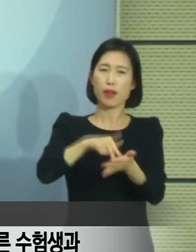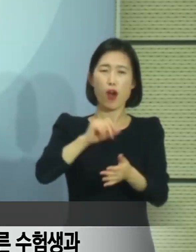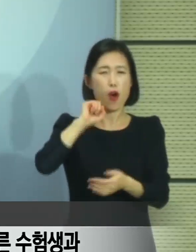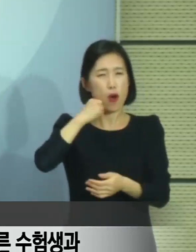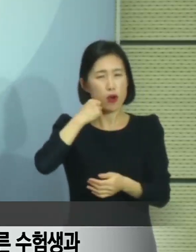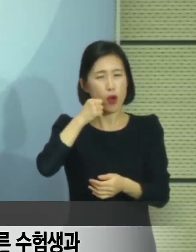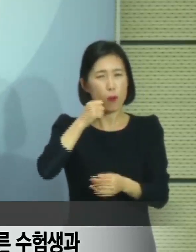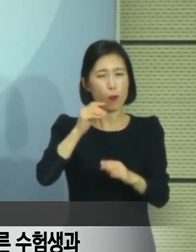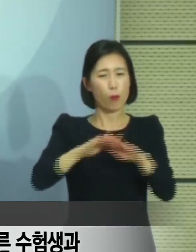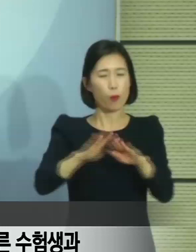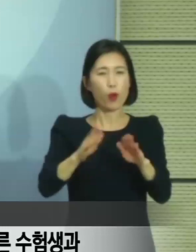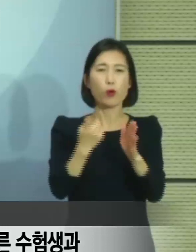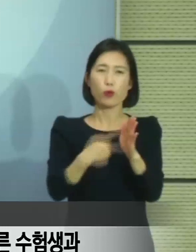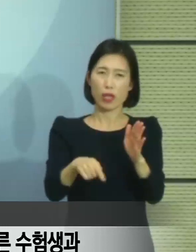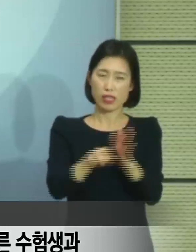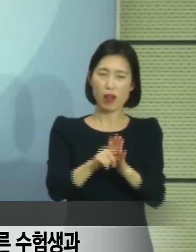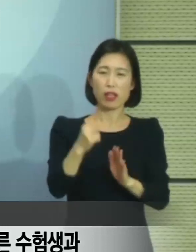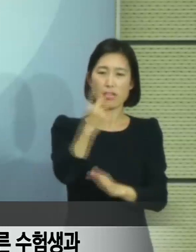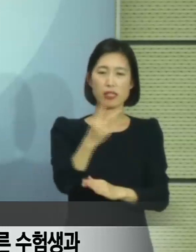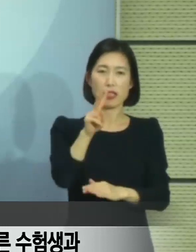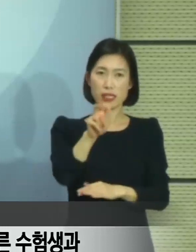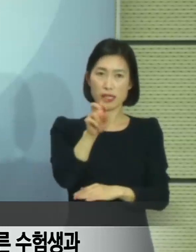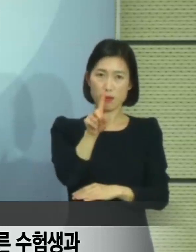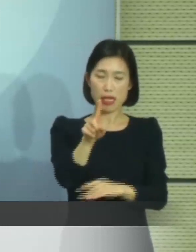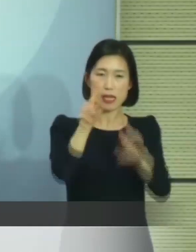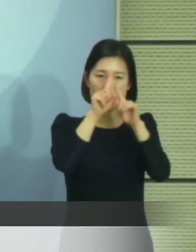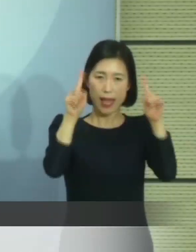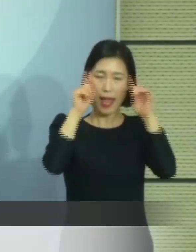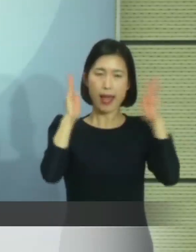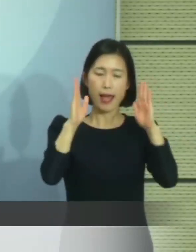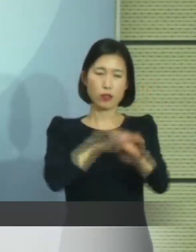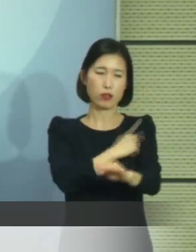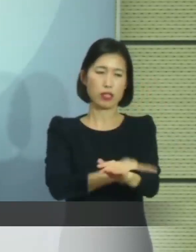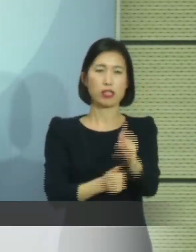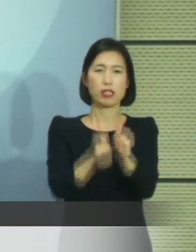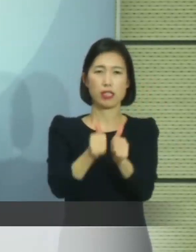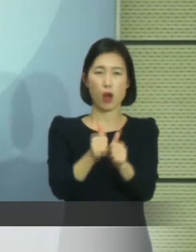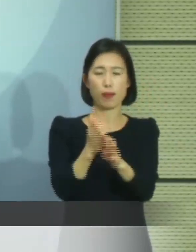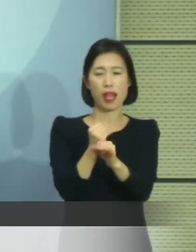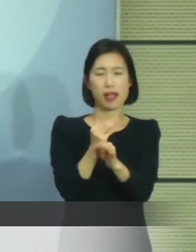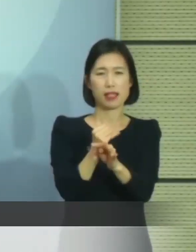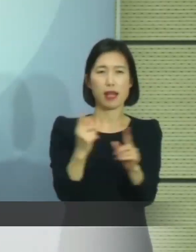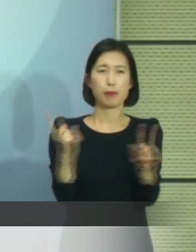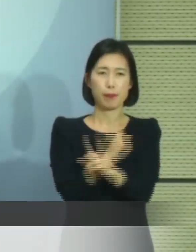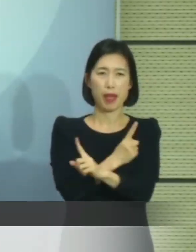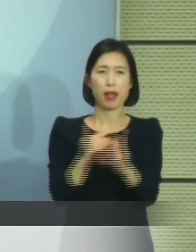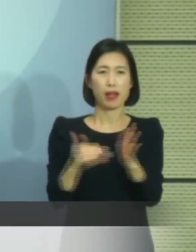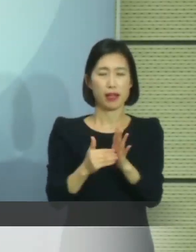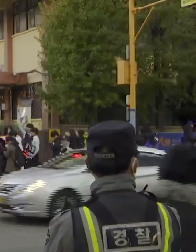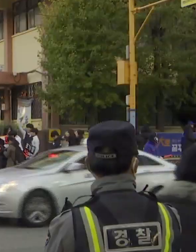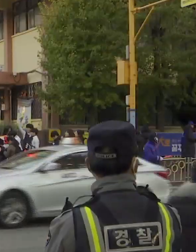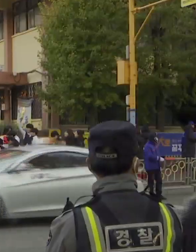부득이한 조치로 2021 학년도 대학 입시 일정을 조정했습니다